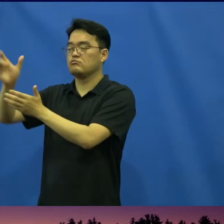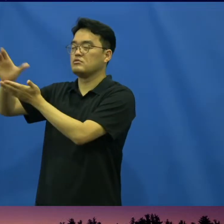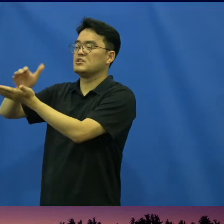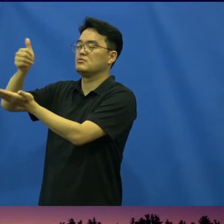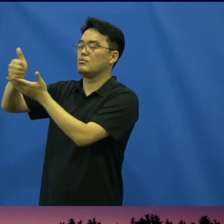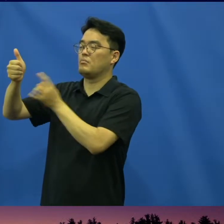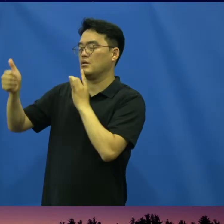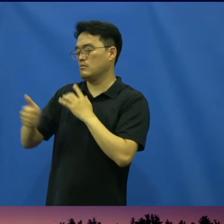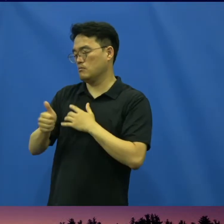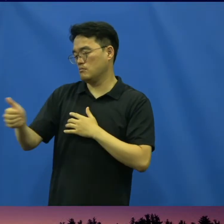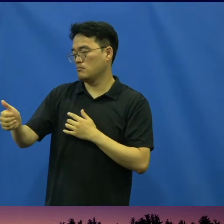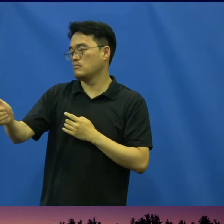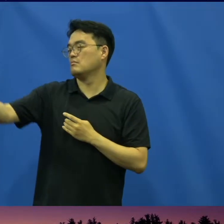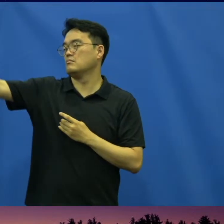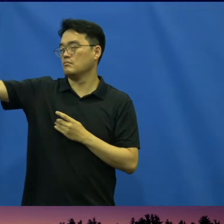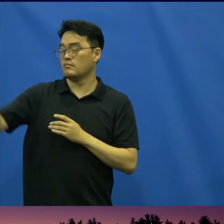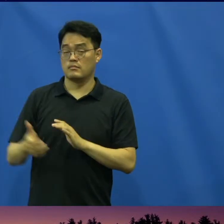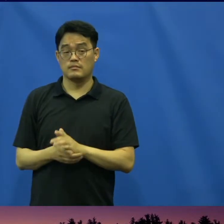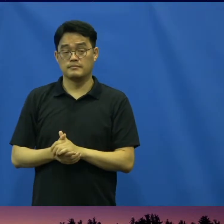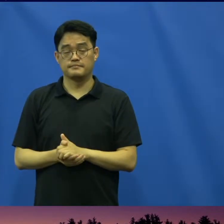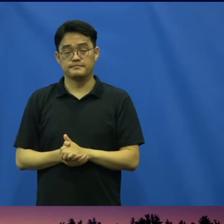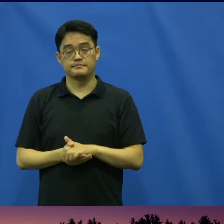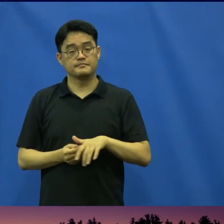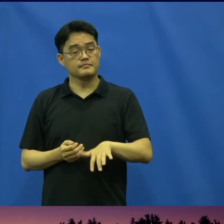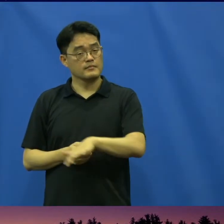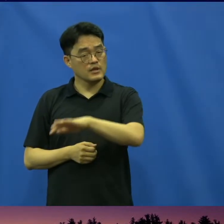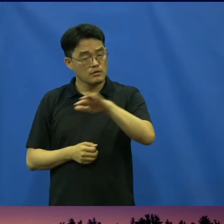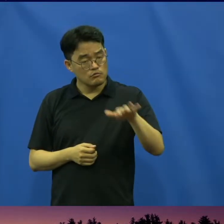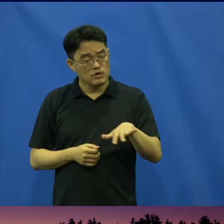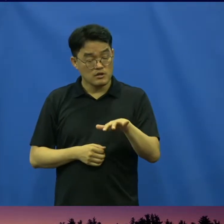선악을 알게 하는 나무가 아니라 생명나무의 열매를 먹어야 된다.